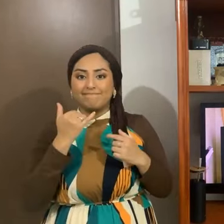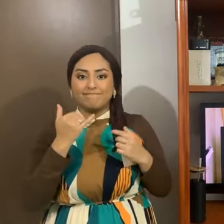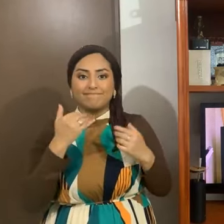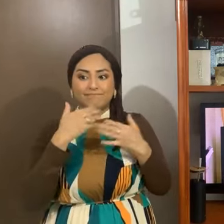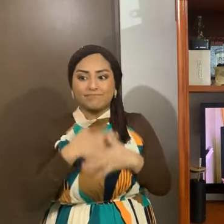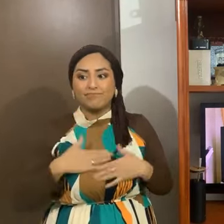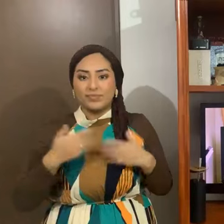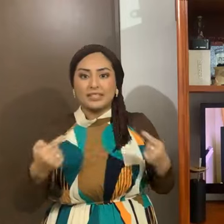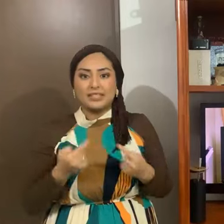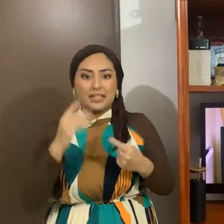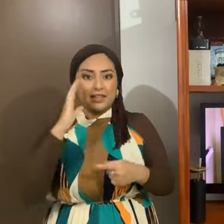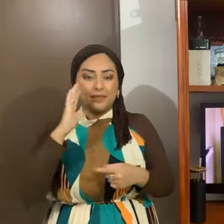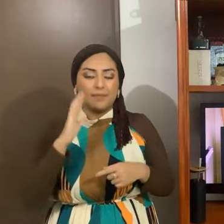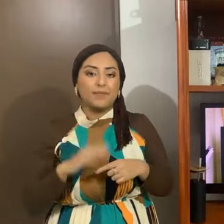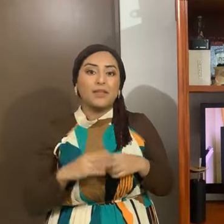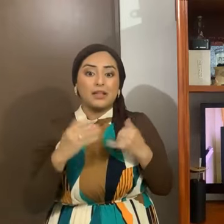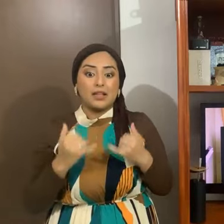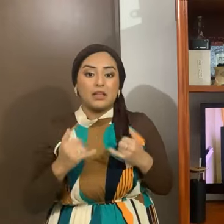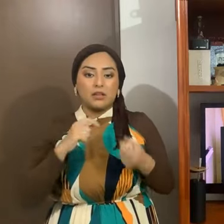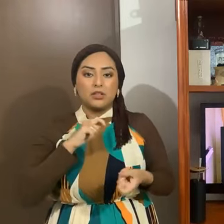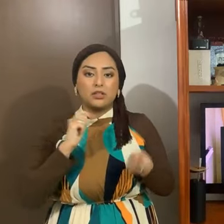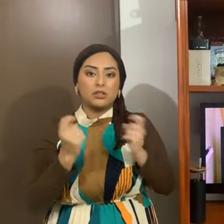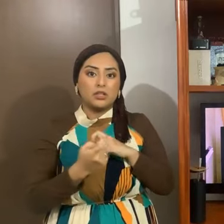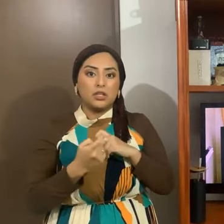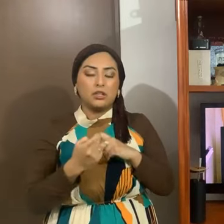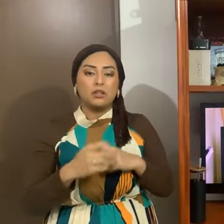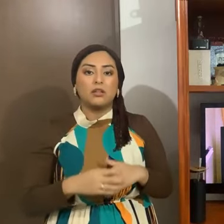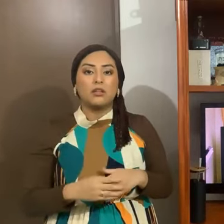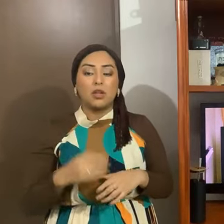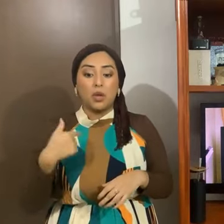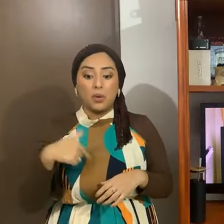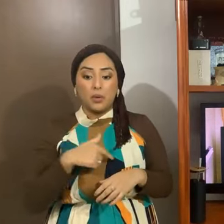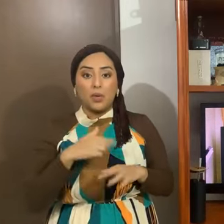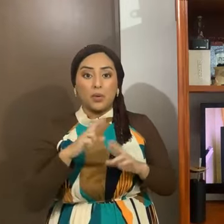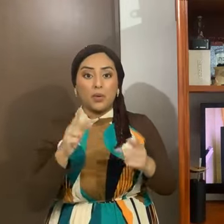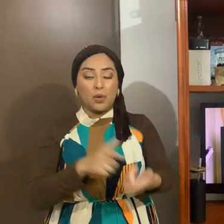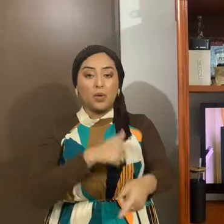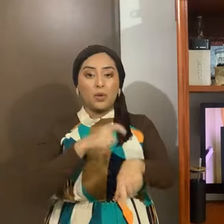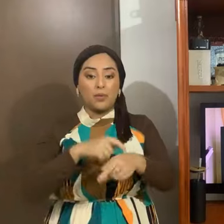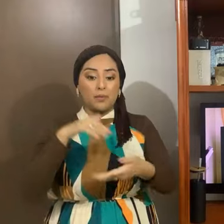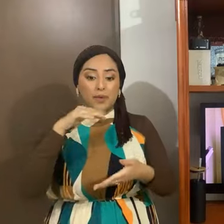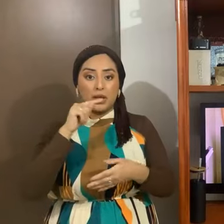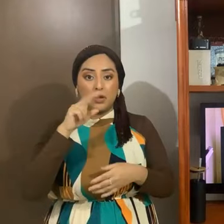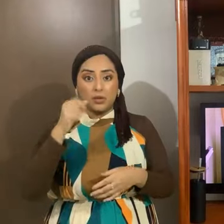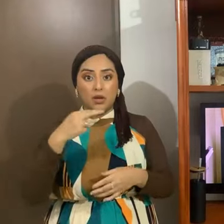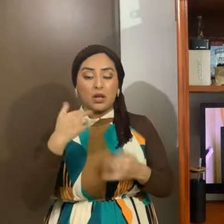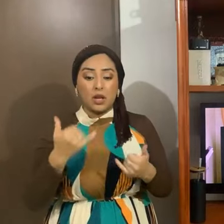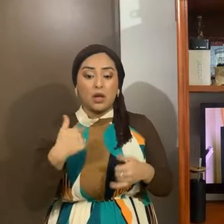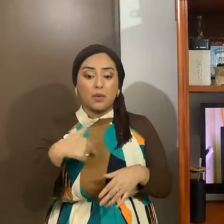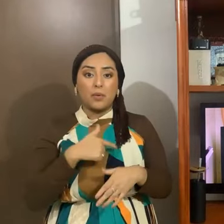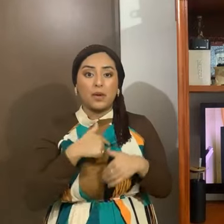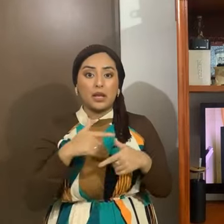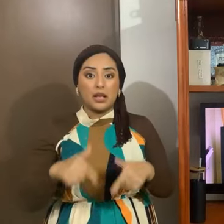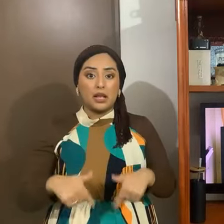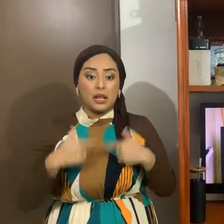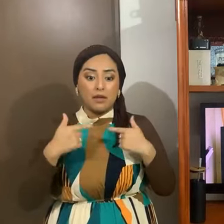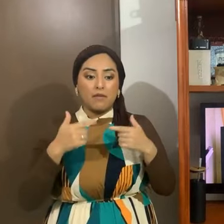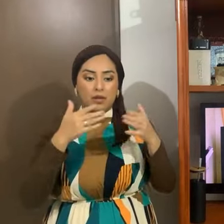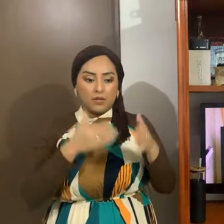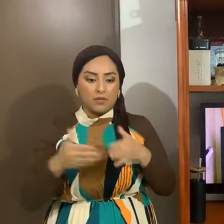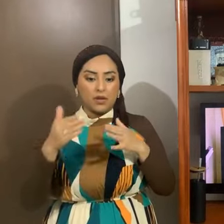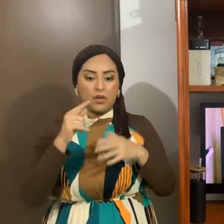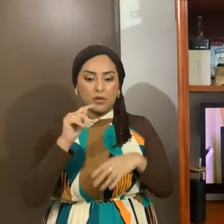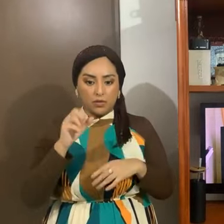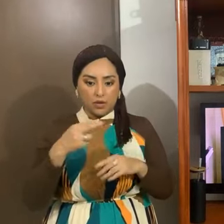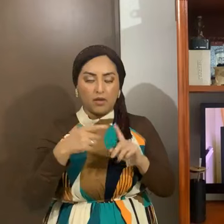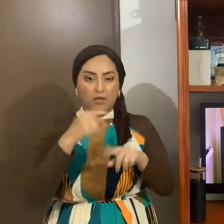nuestros deleites. Ahora vamos a vivir, y estamos viviendo, los que ya tenemos tiempo estudiando Torah, conforme a la bendita voluntad de